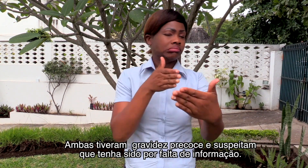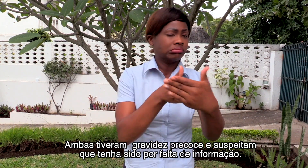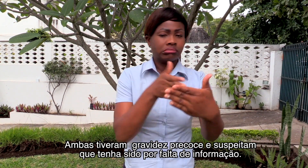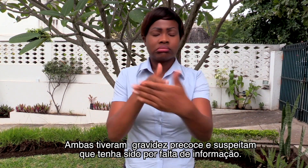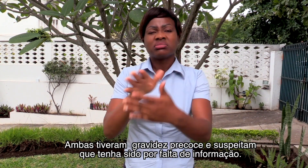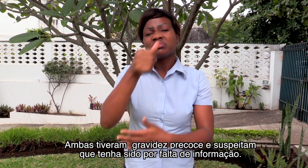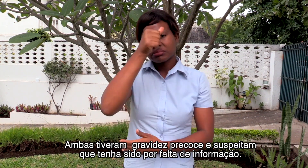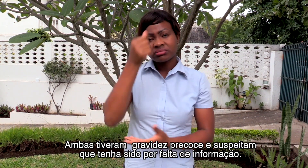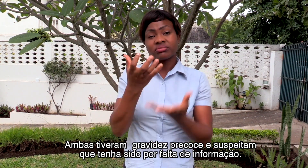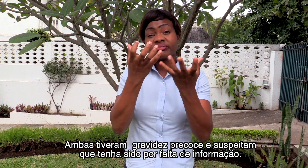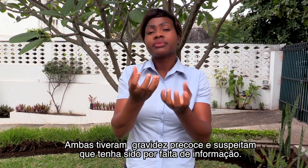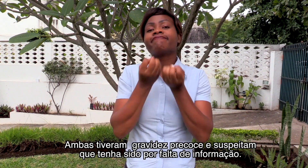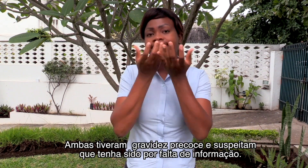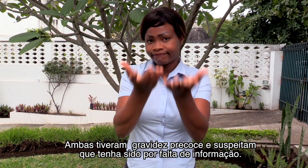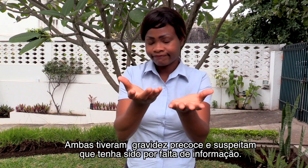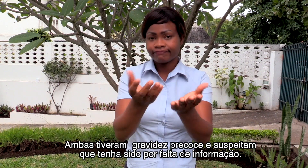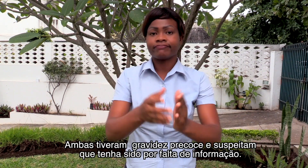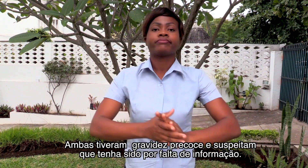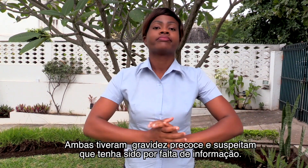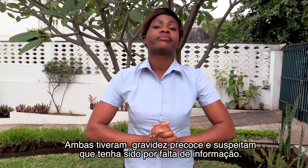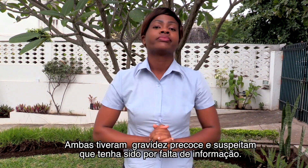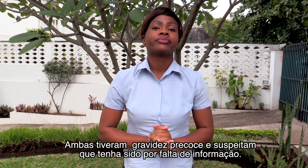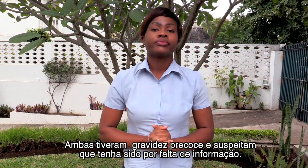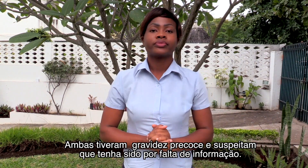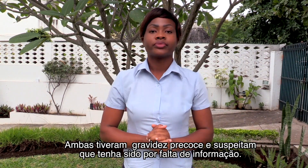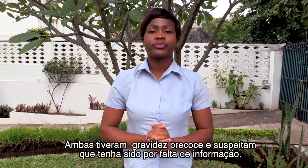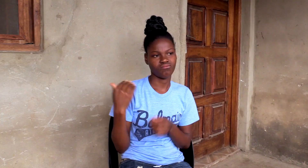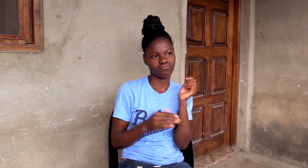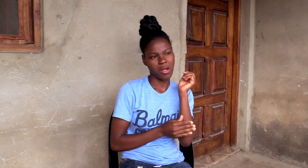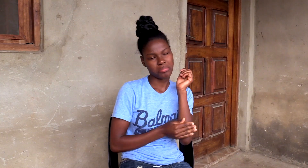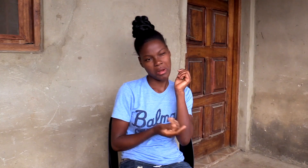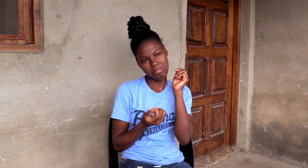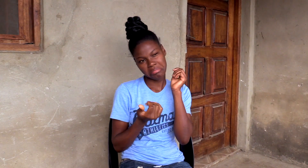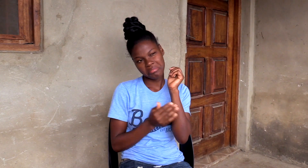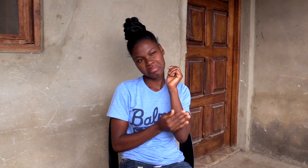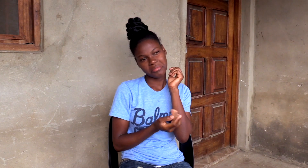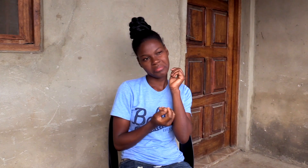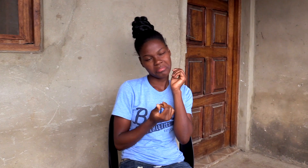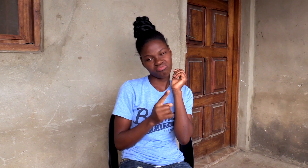gravidez precoce e suspeitam que tenha sido por falta de informação.